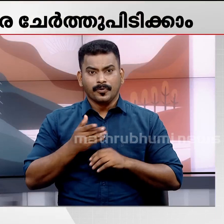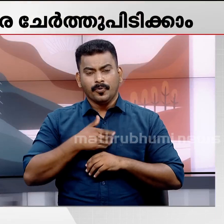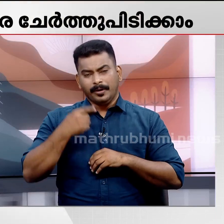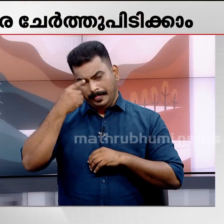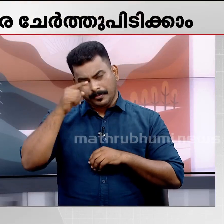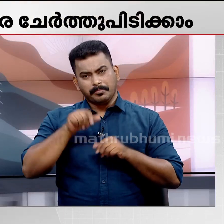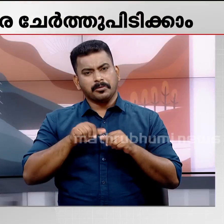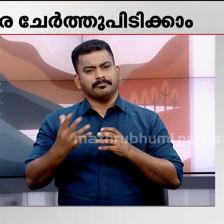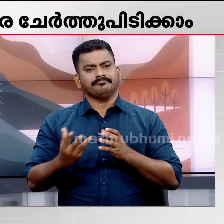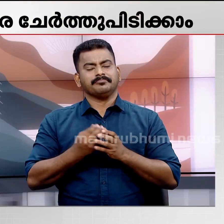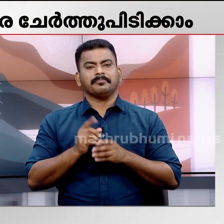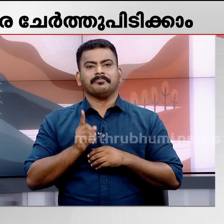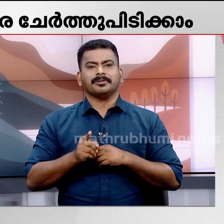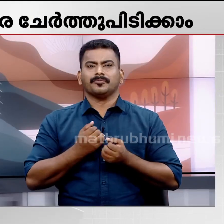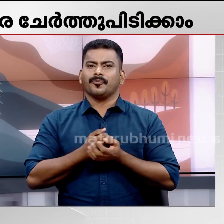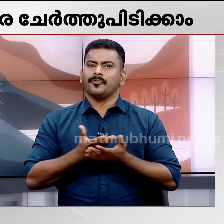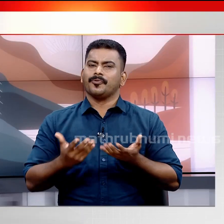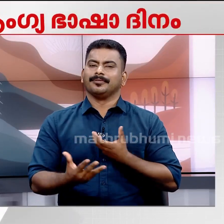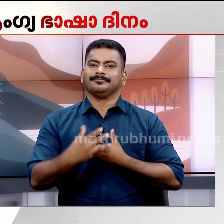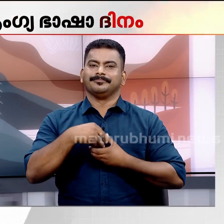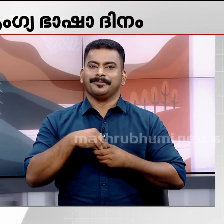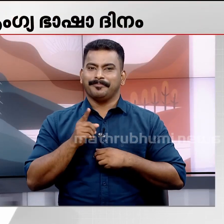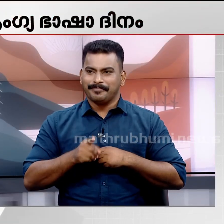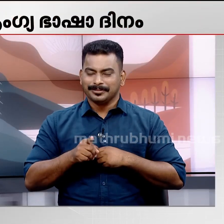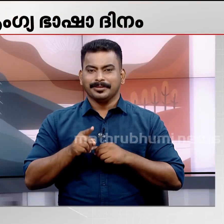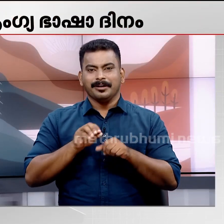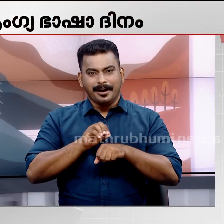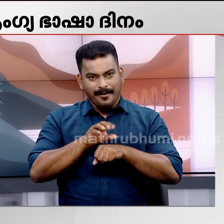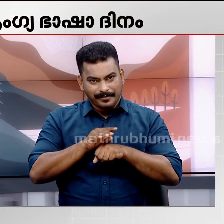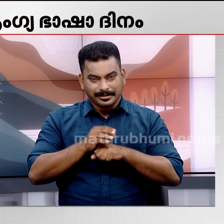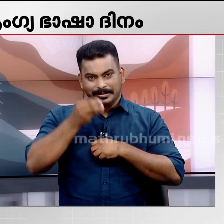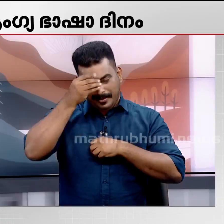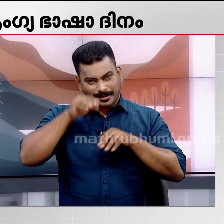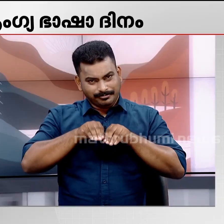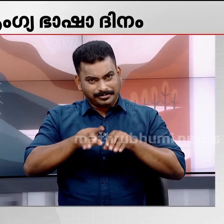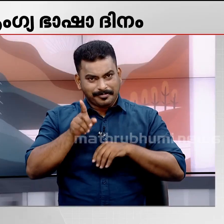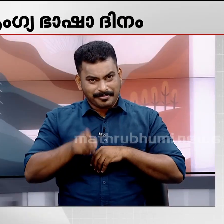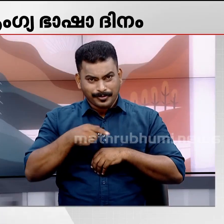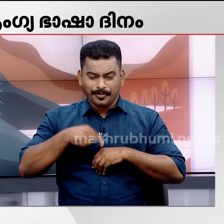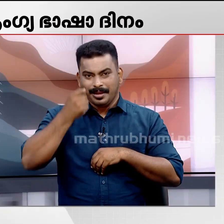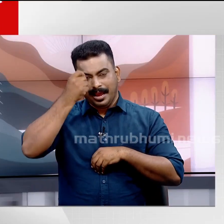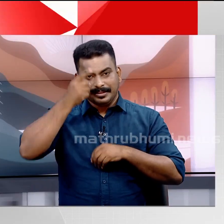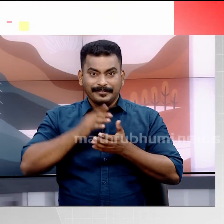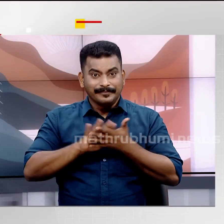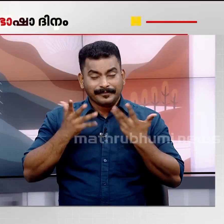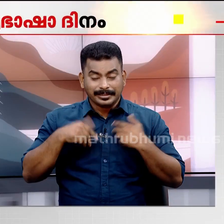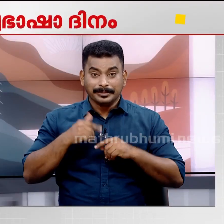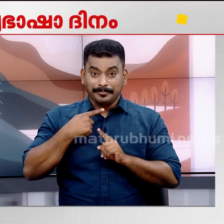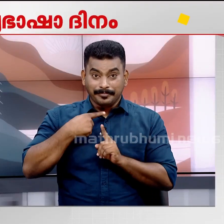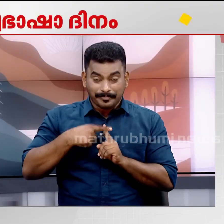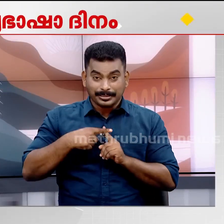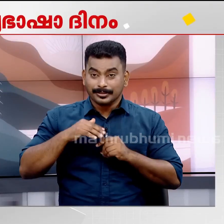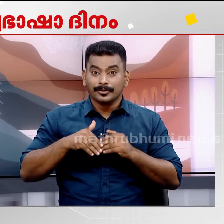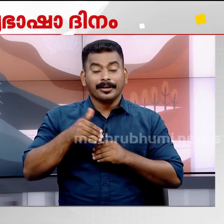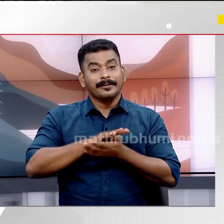കരുതലോടുകൂടി കൊണ്ടുപോകണം. എല്ലാവർക്കും ഈ ലോകത്തറിയുന്ന കാര്യങ്ങൾ, നടക്കുന്ന കാര്യങ്ങൾ അറിയാനുള്ള അവകാശമുണ്ട് എന്നൊരു ബോധ്യം എല്ലാവർക്കും ഉണ്ടായി. അതിൻ്റെ ഭാഗമായി എനിക്ക് തോന്നുന്നു നിങ്ങൾക്ക്